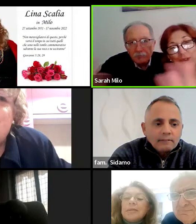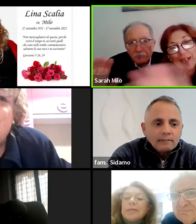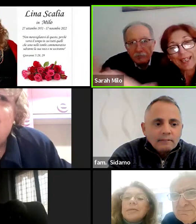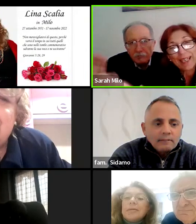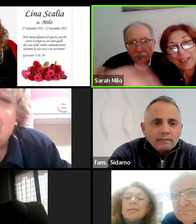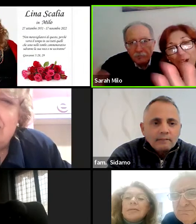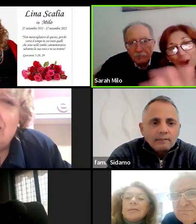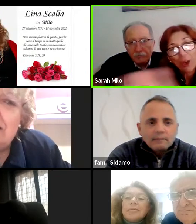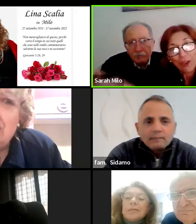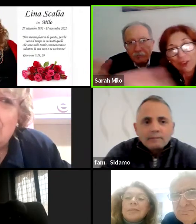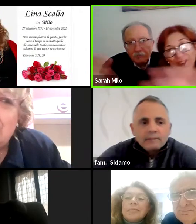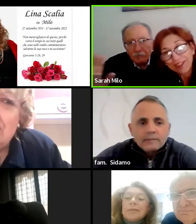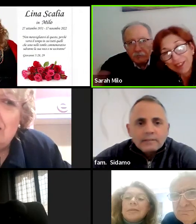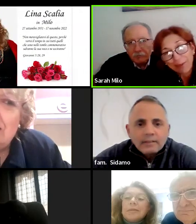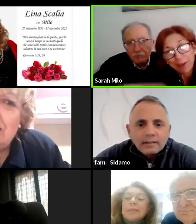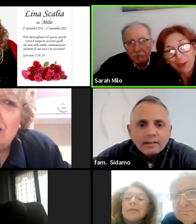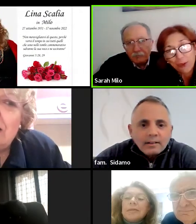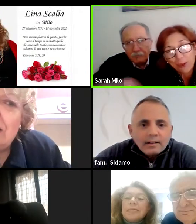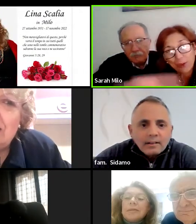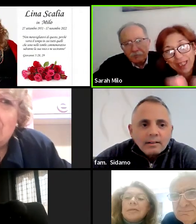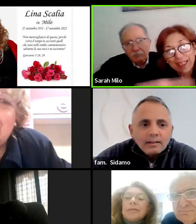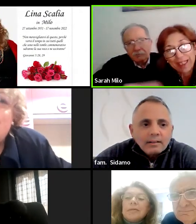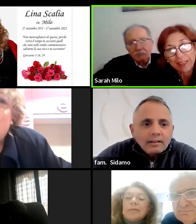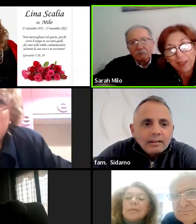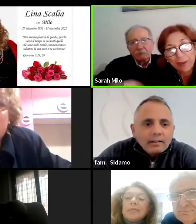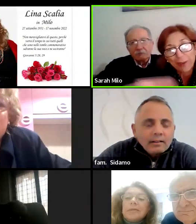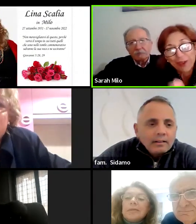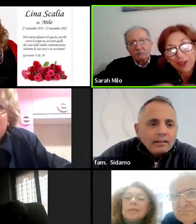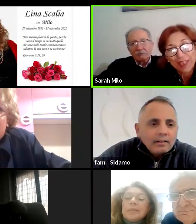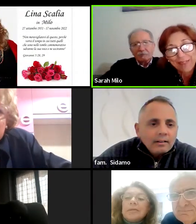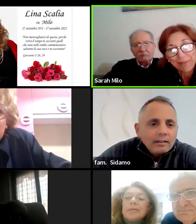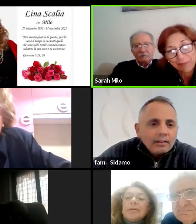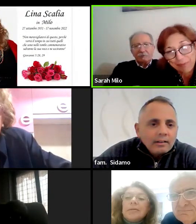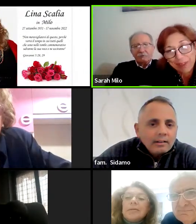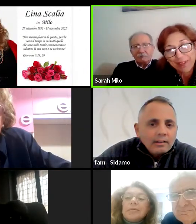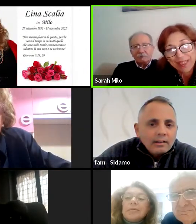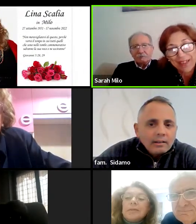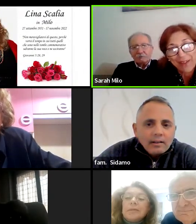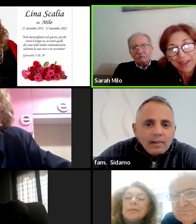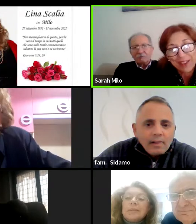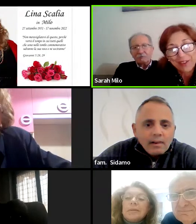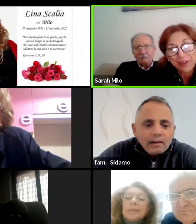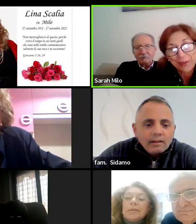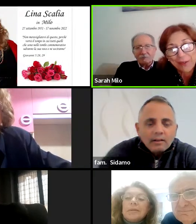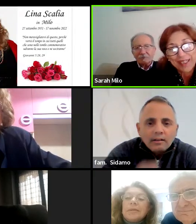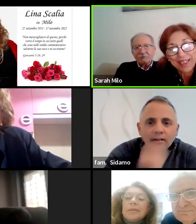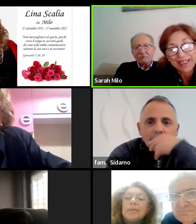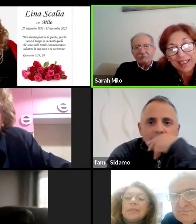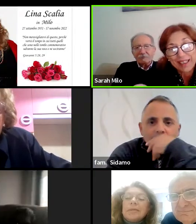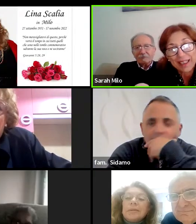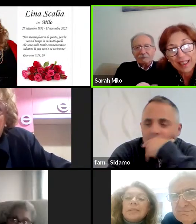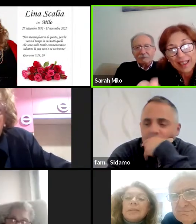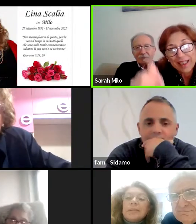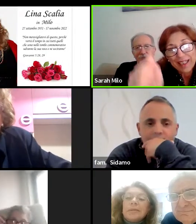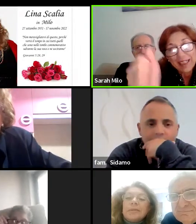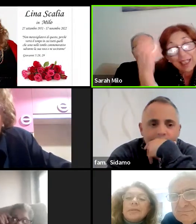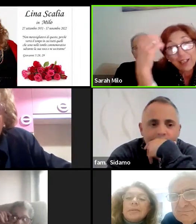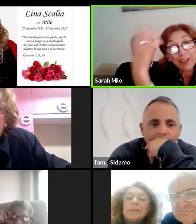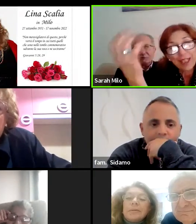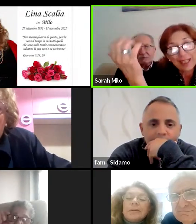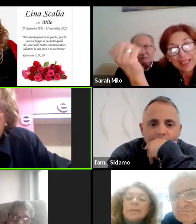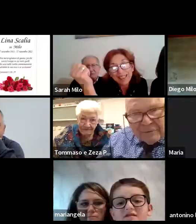Giovanna e Rocco ci siamo conosciuti a casa di mia suocera diverse volte ci siamo qui